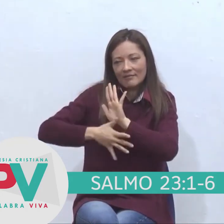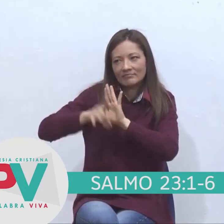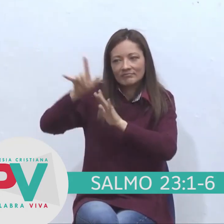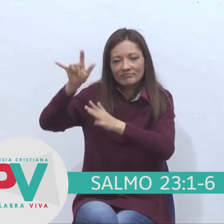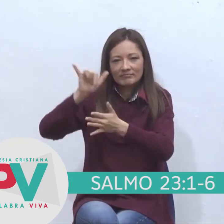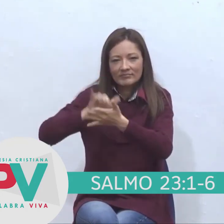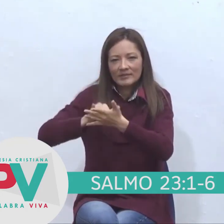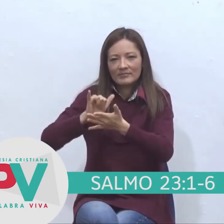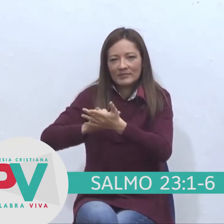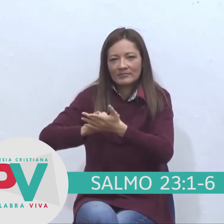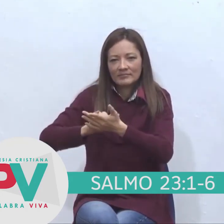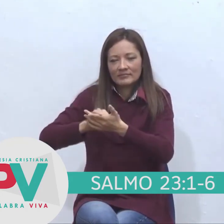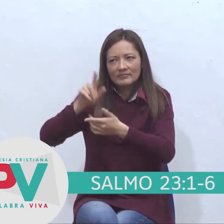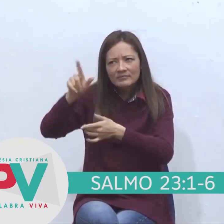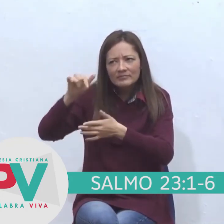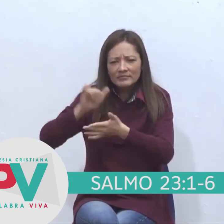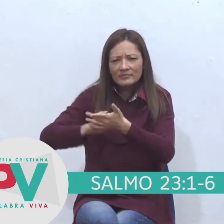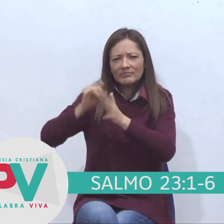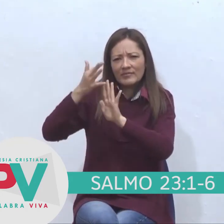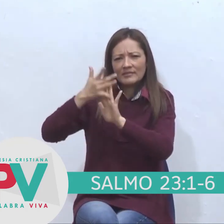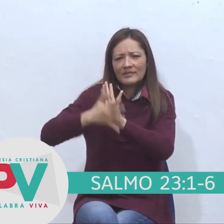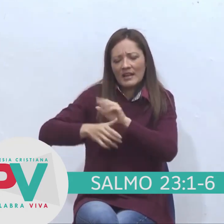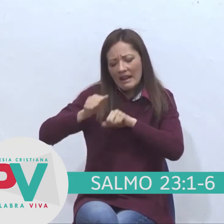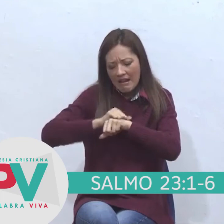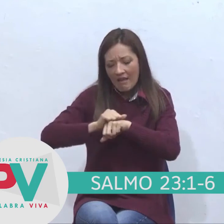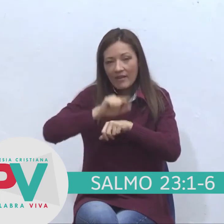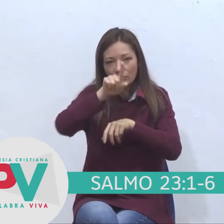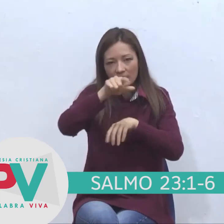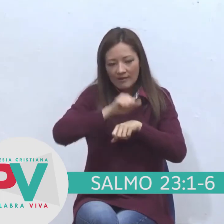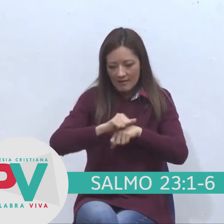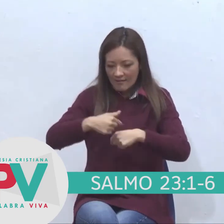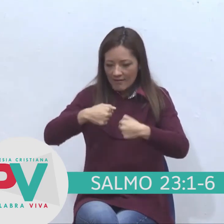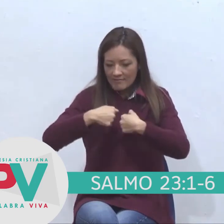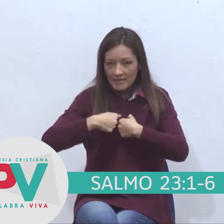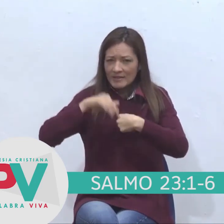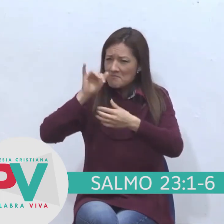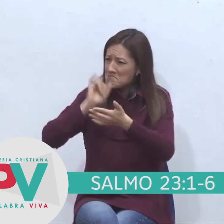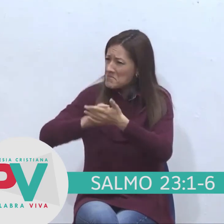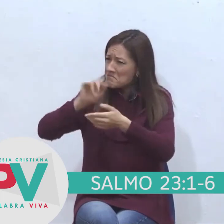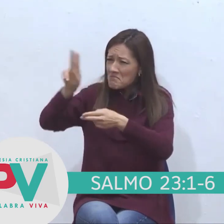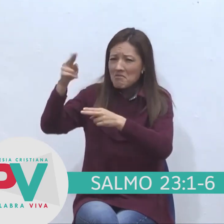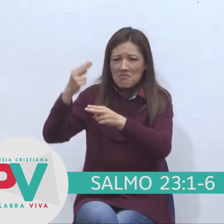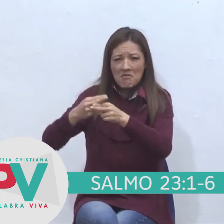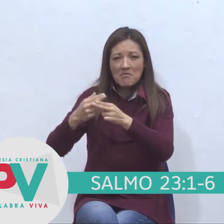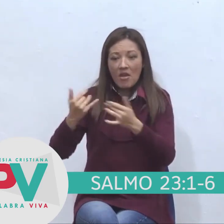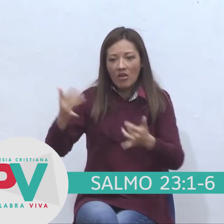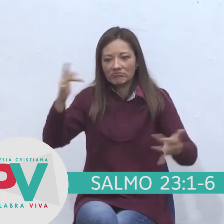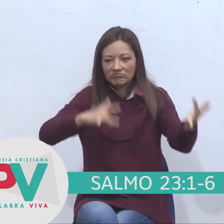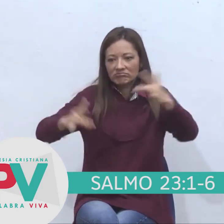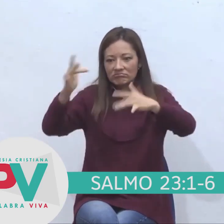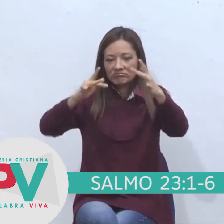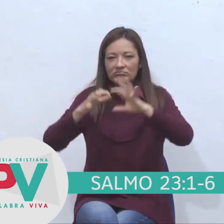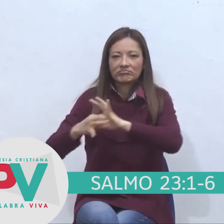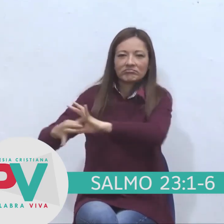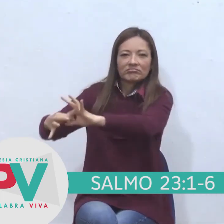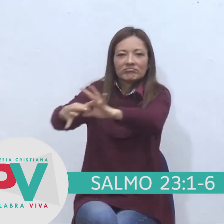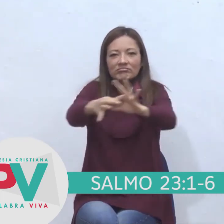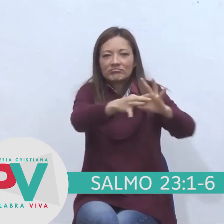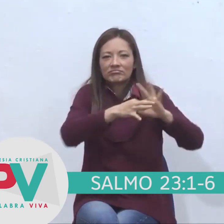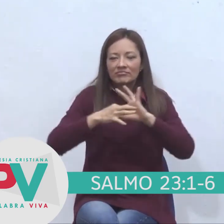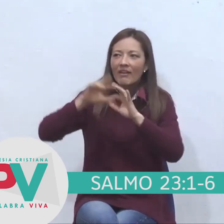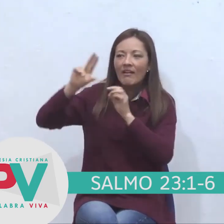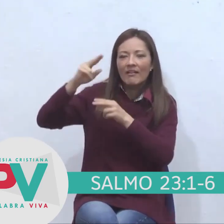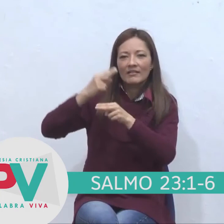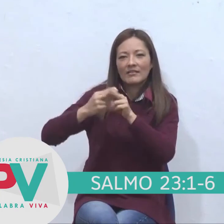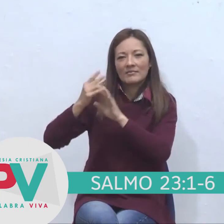sangre que lo lavó a usted me lavó a mí. El mismo nombre que hoy nos congrega, espero que lo congregue a usted y también a mí, el nombre de